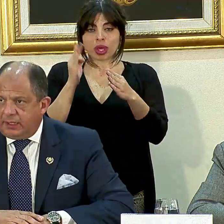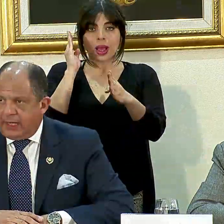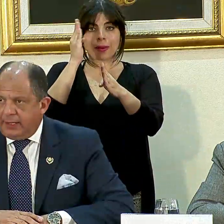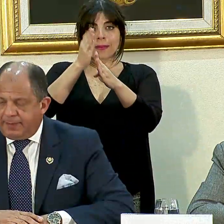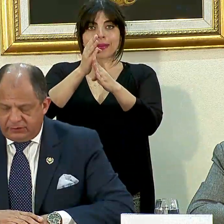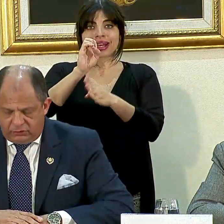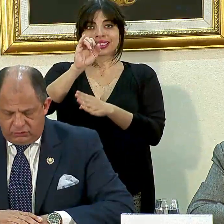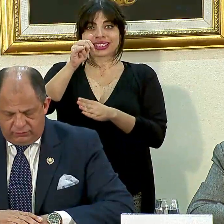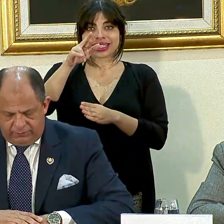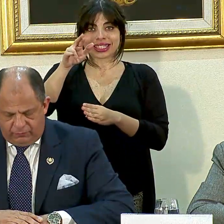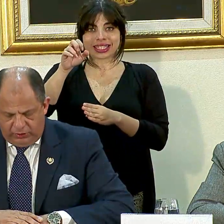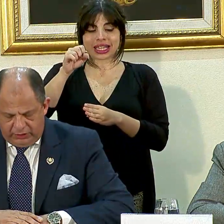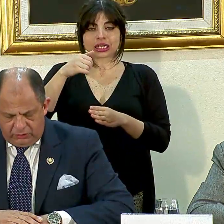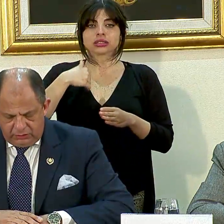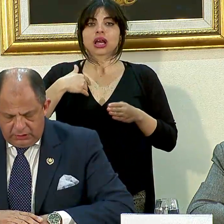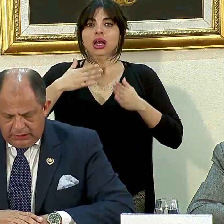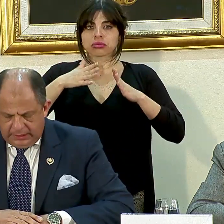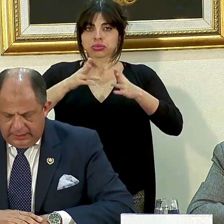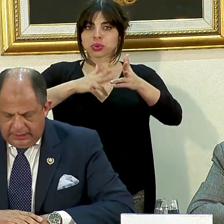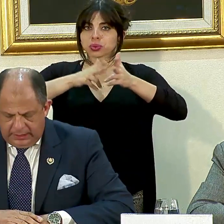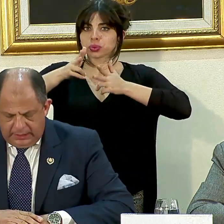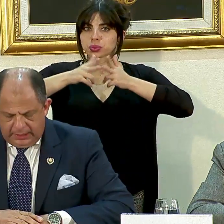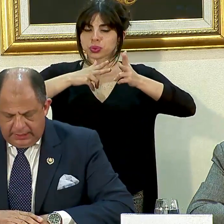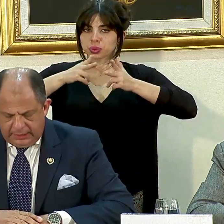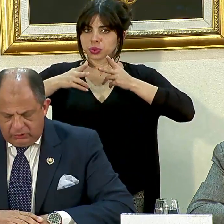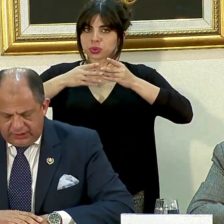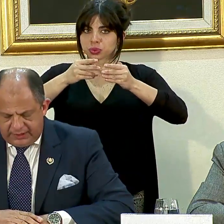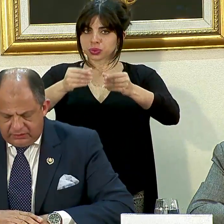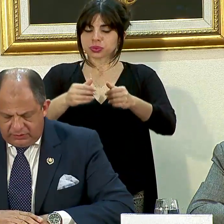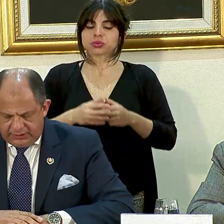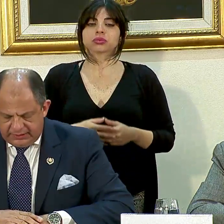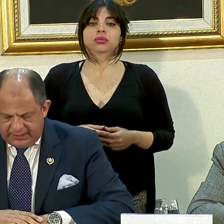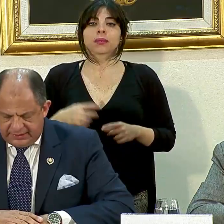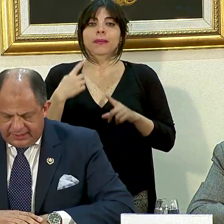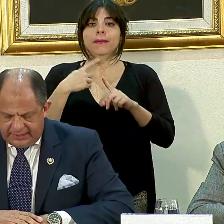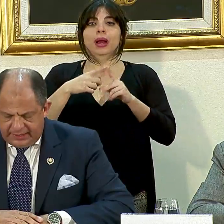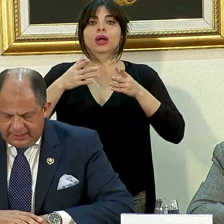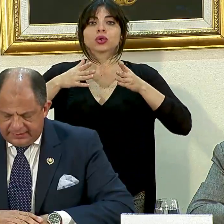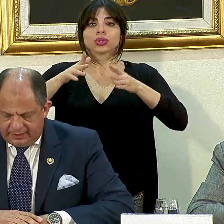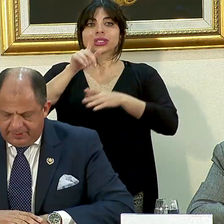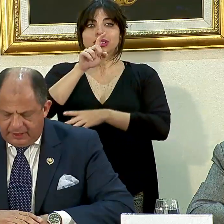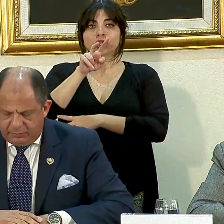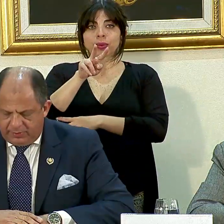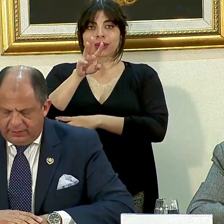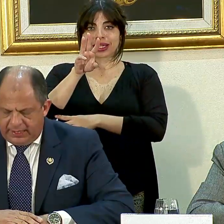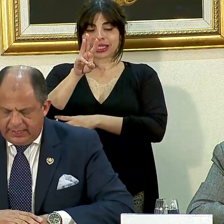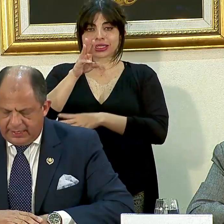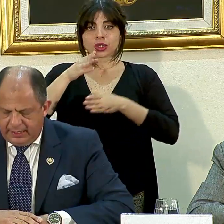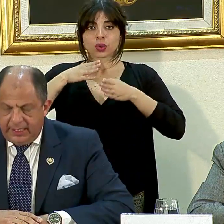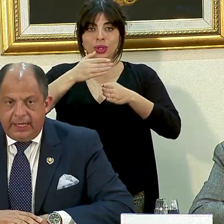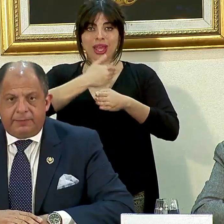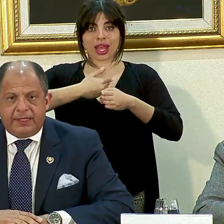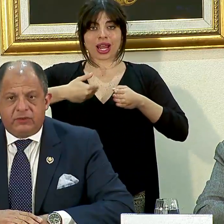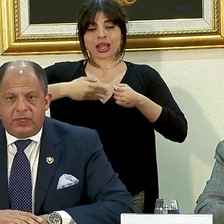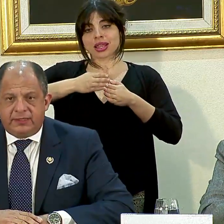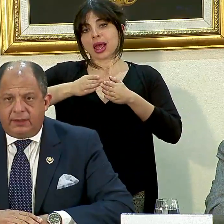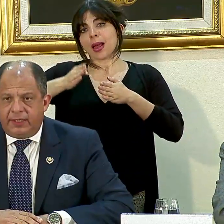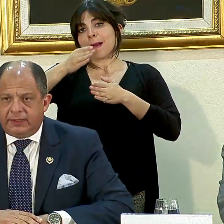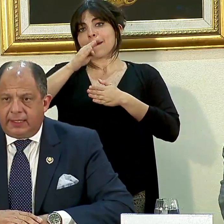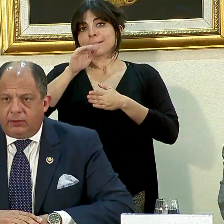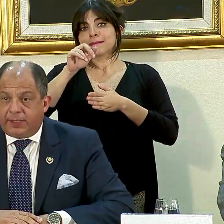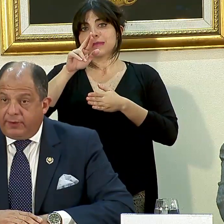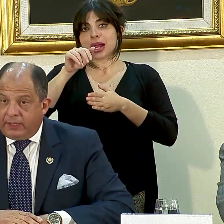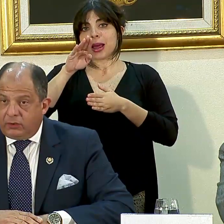Siquirres hay paso fluido y en la ruta 126 de Heredia a Sarapiquí por Vara Blanca el paso